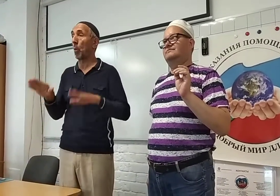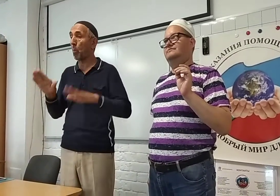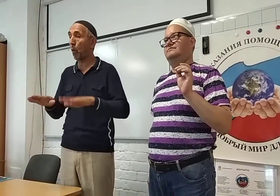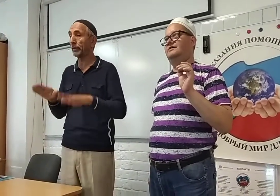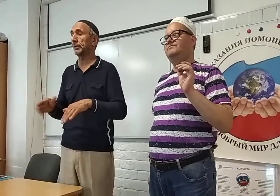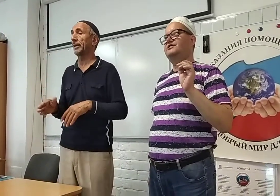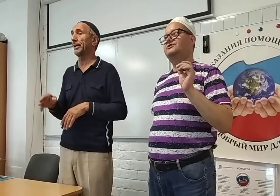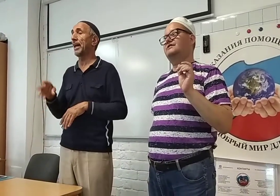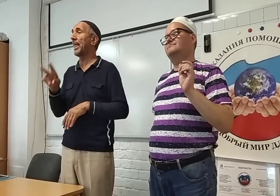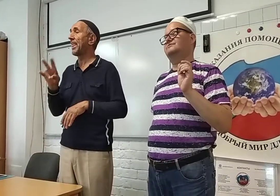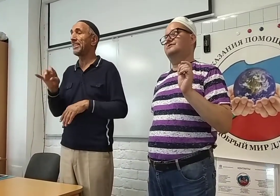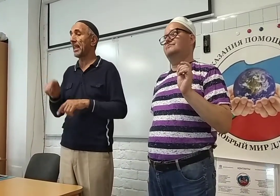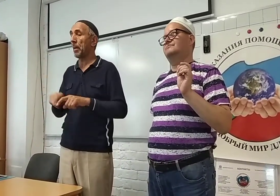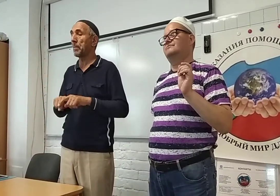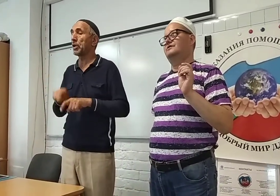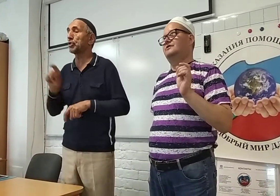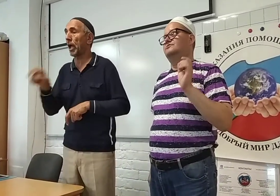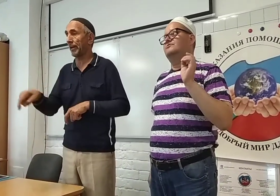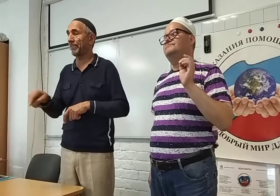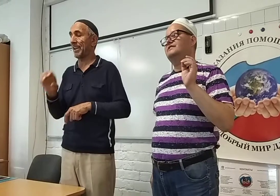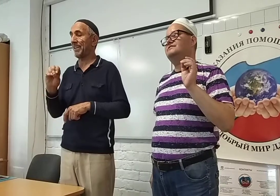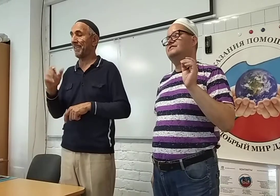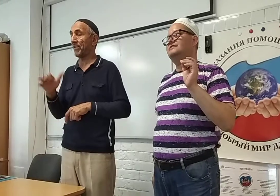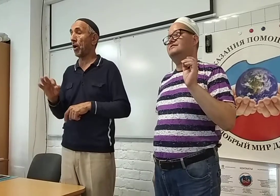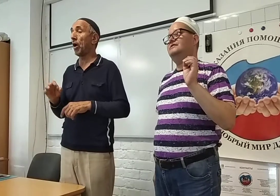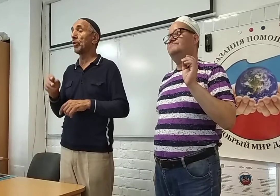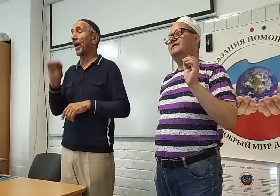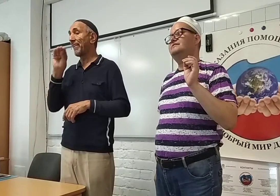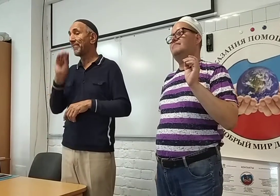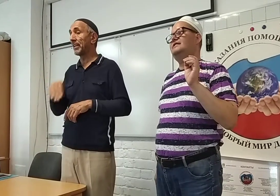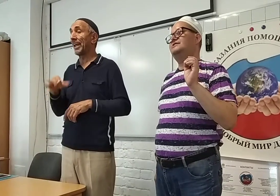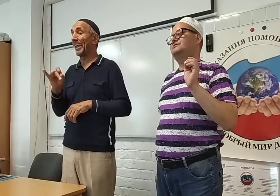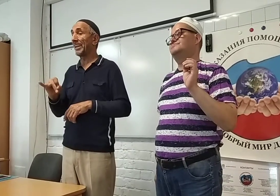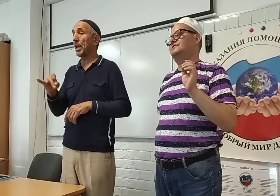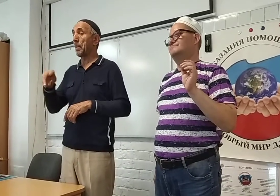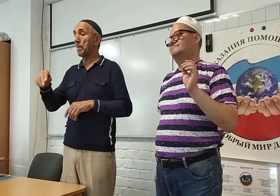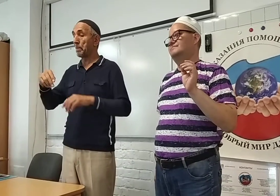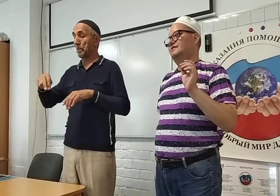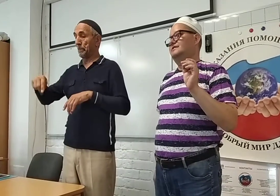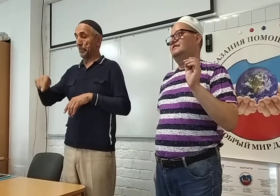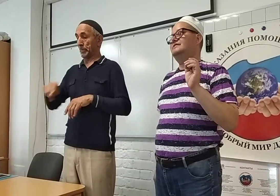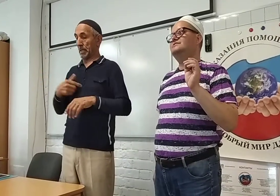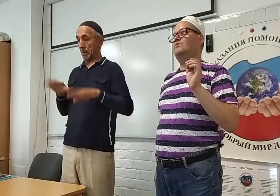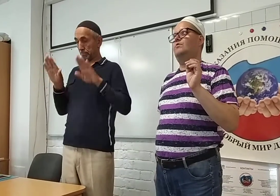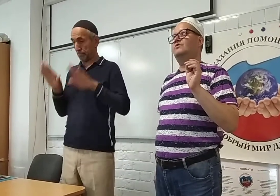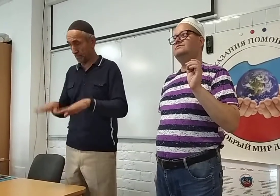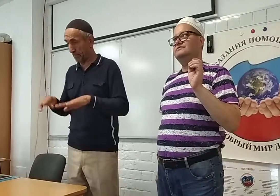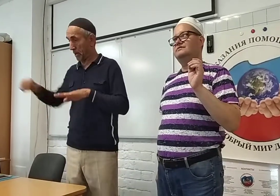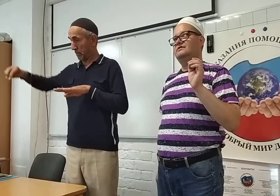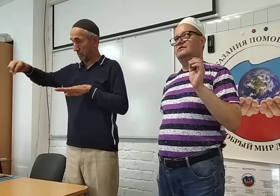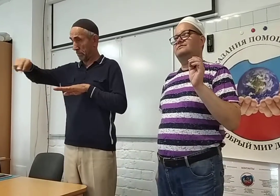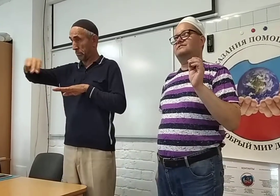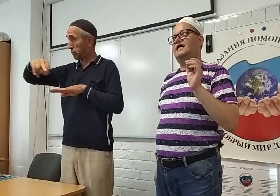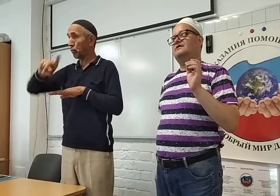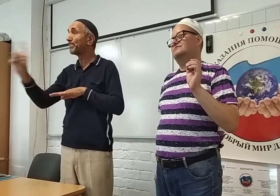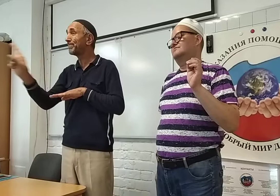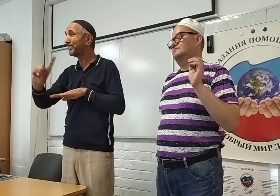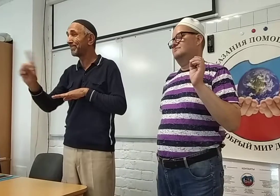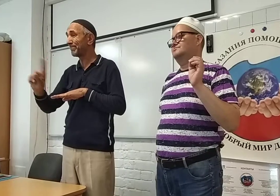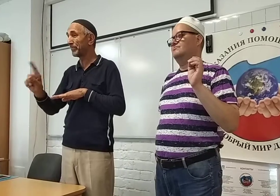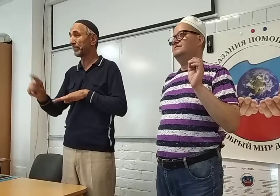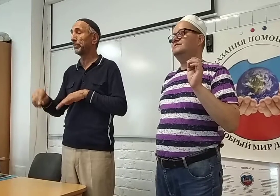молится, не перешагивайте его. Но вина стоит и перед молящимся. Если он